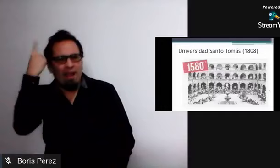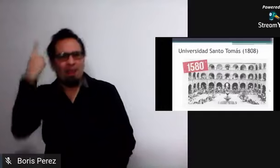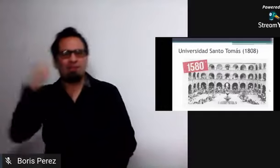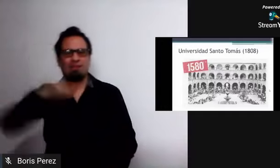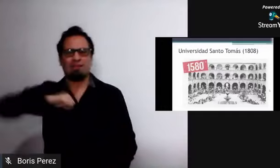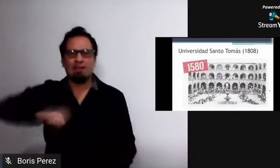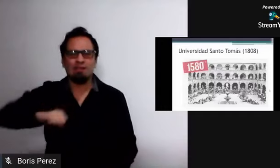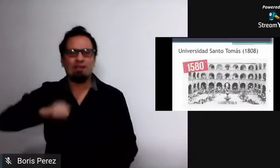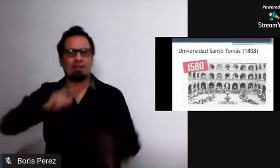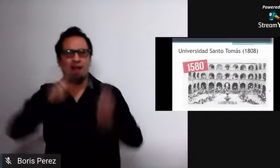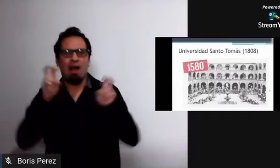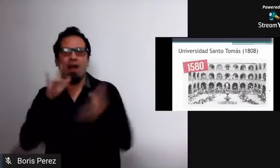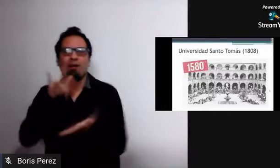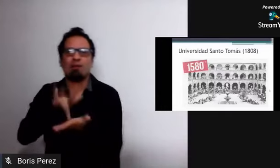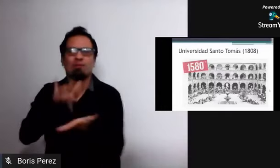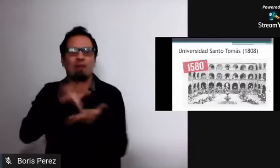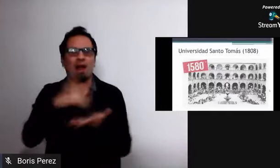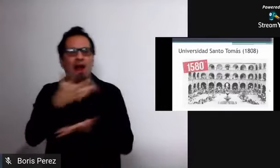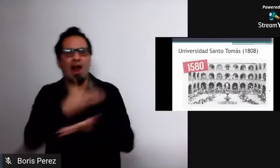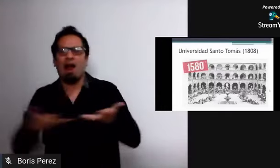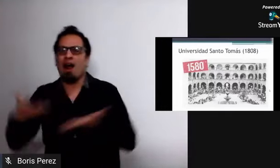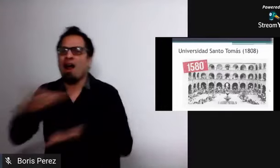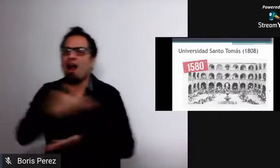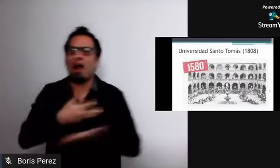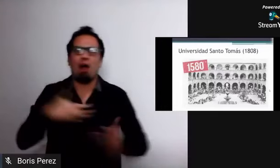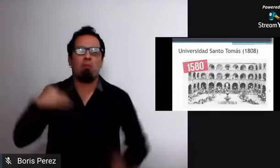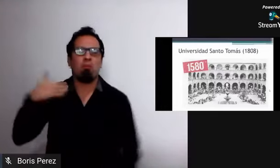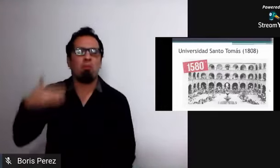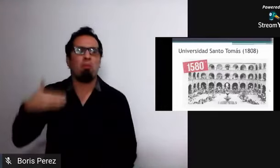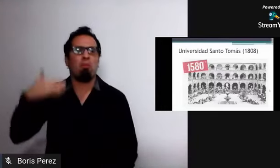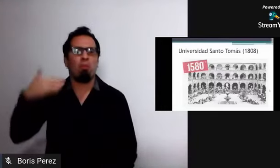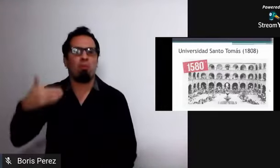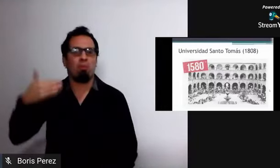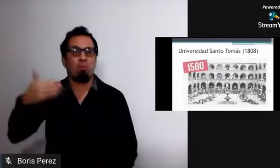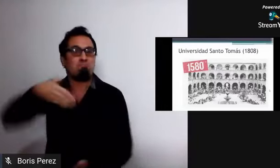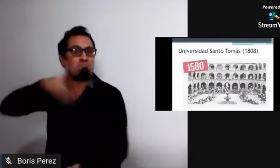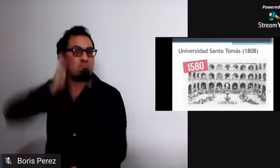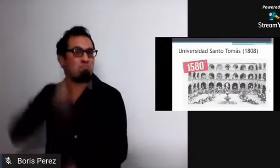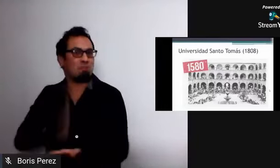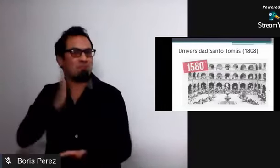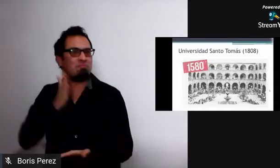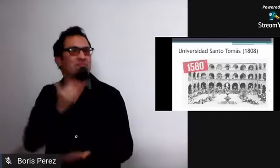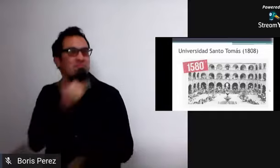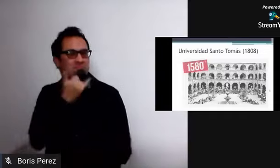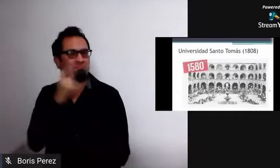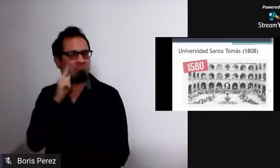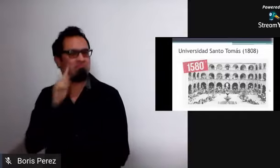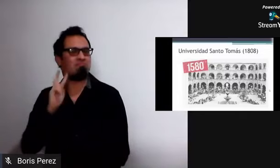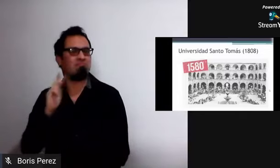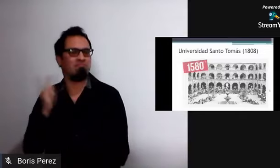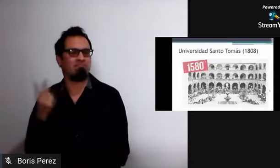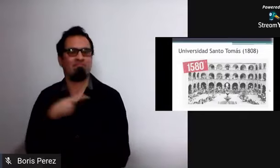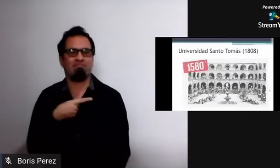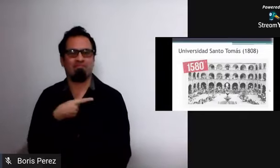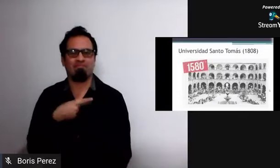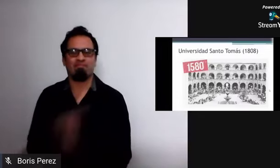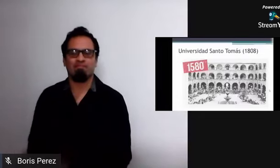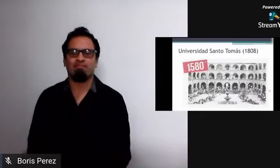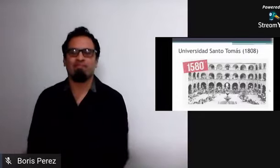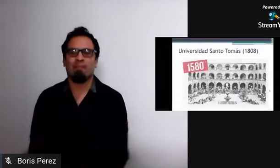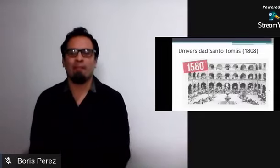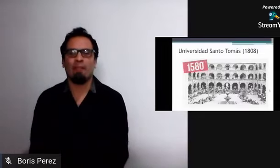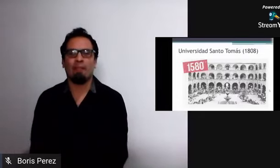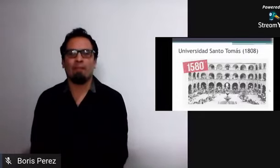con ese suceso, eh, creció Francisco de Paula Santander en medio de ese entorno, de